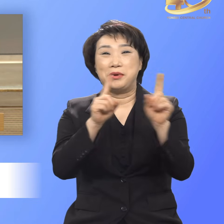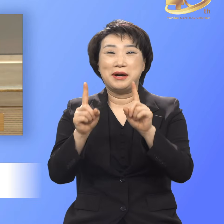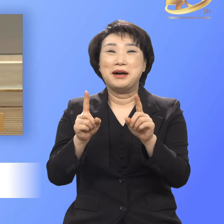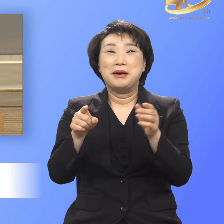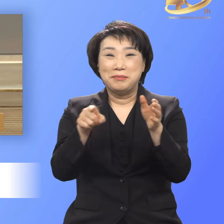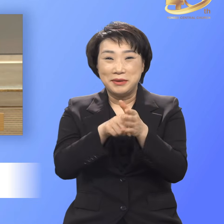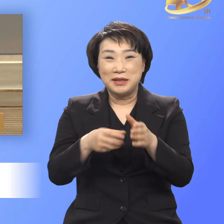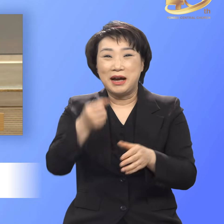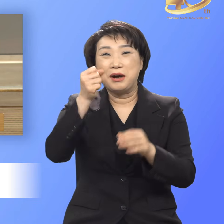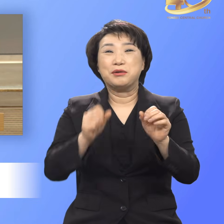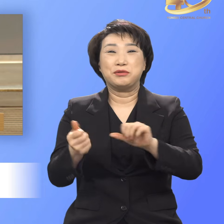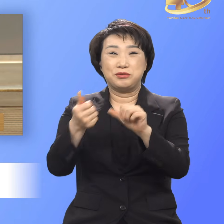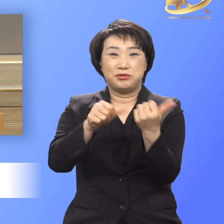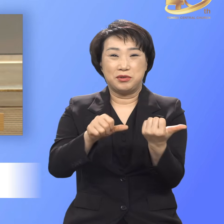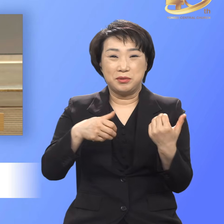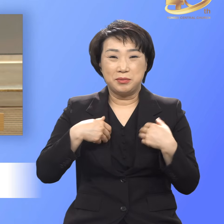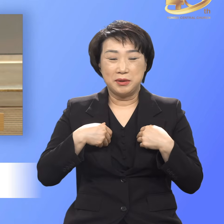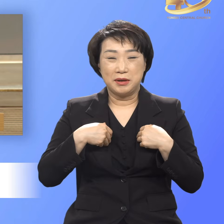가지고 죽어야지.